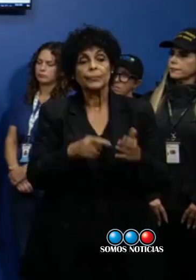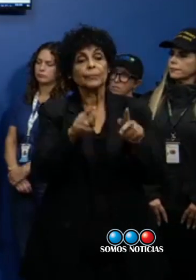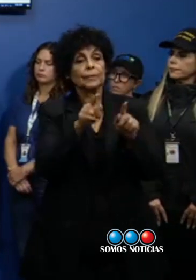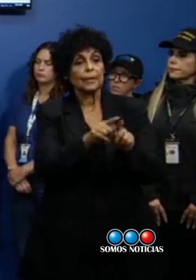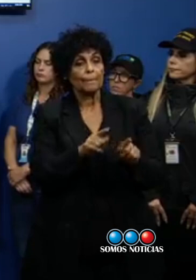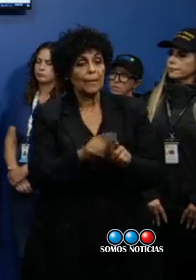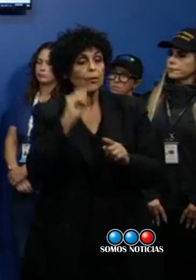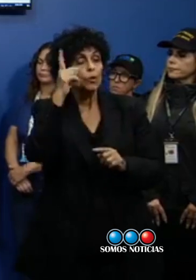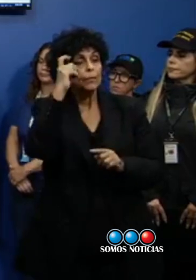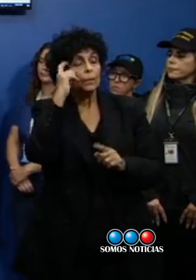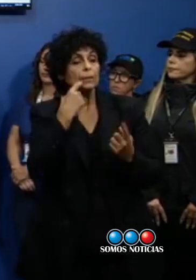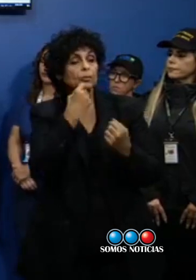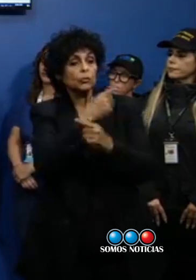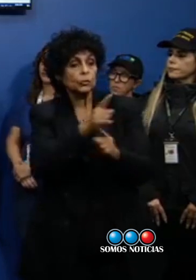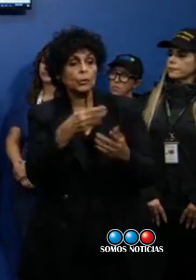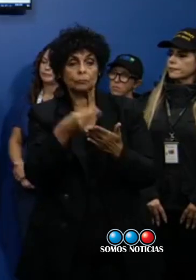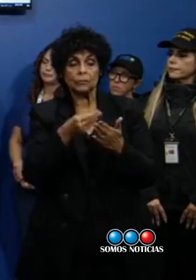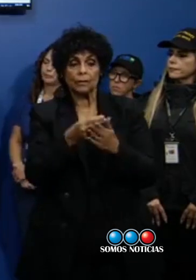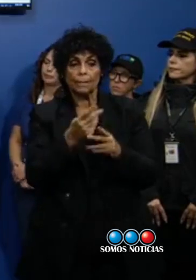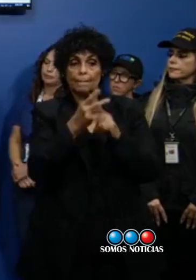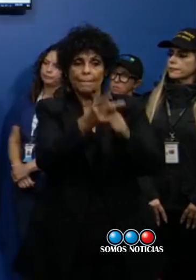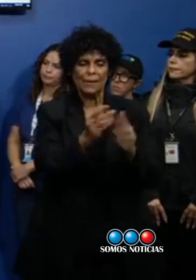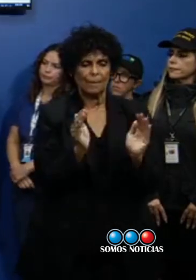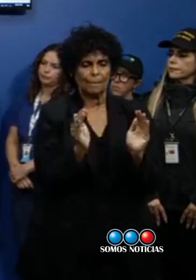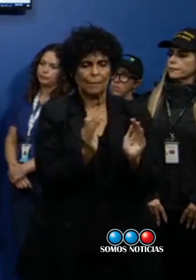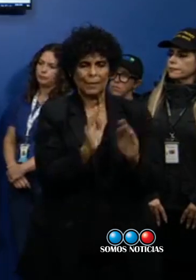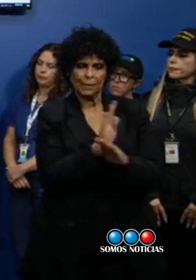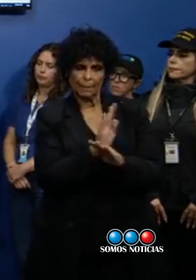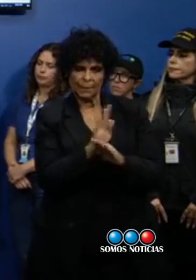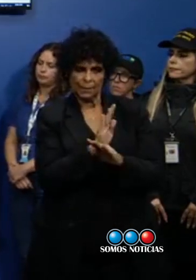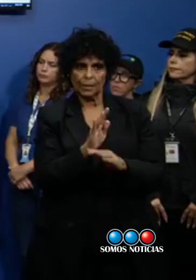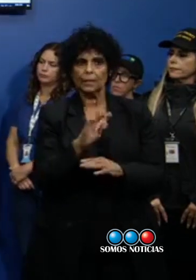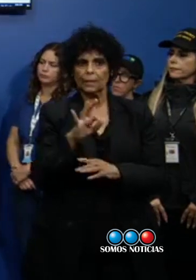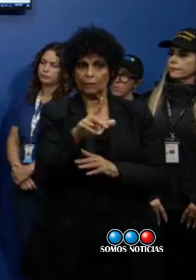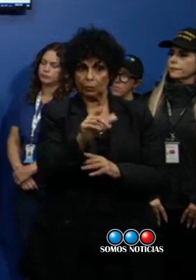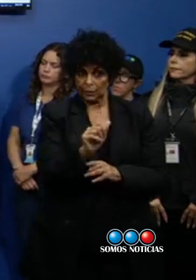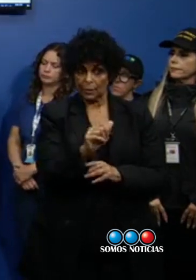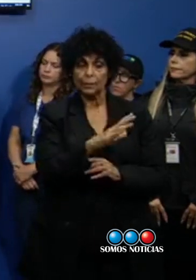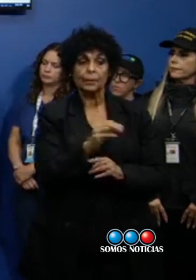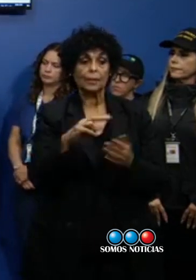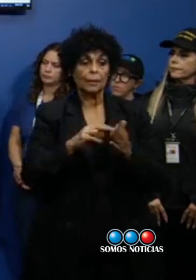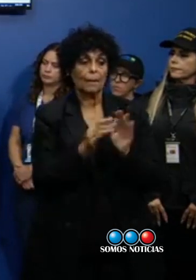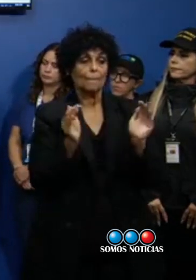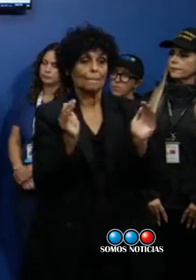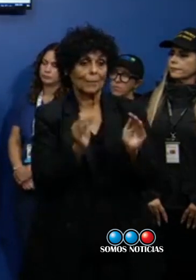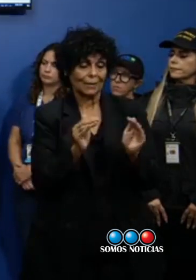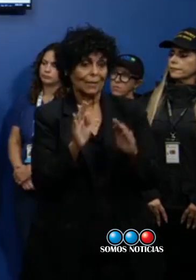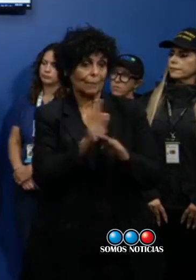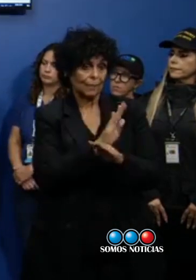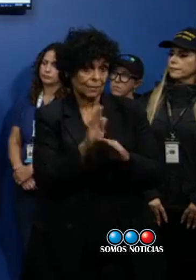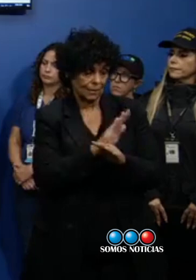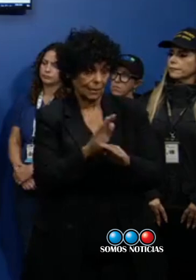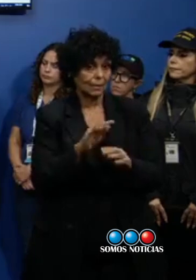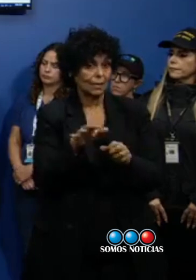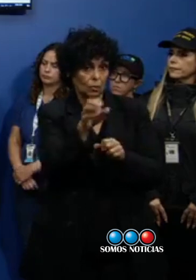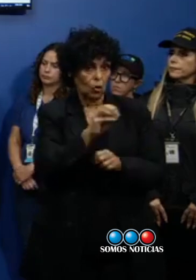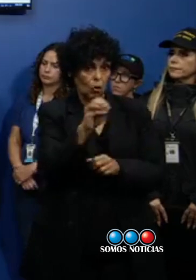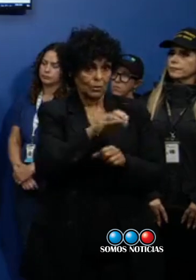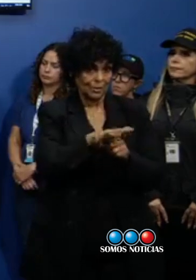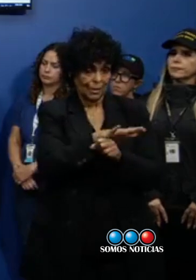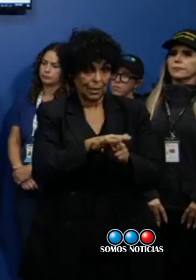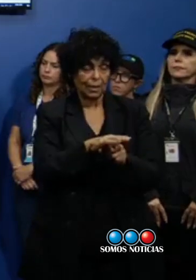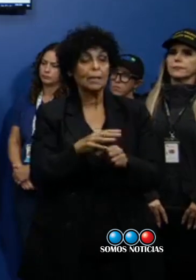préstamos puente de emergencia para pequeñas empresas de la Florida Así que los propietarios de pequeñas empresas del Condado ciola pueden